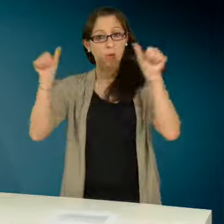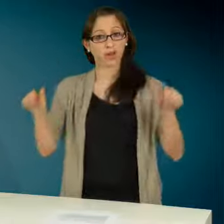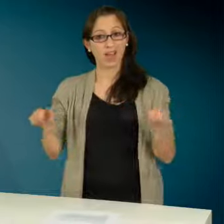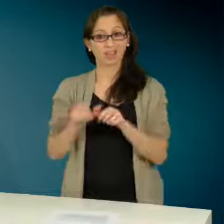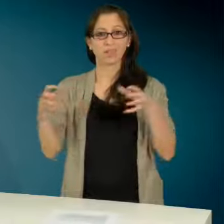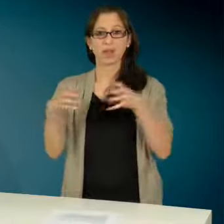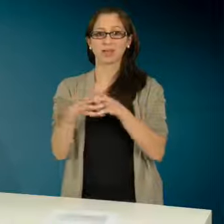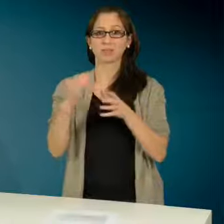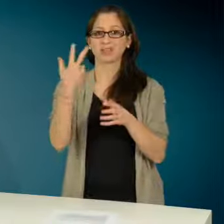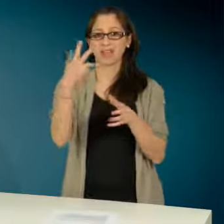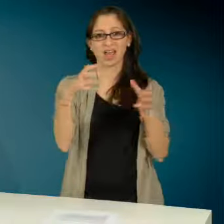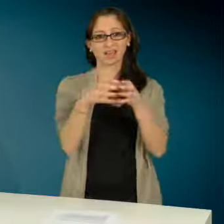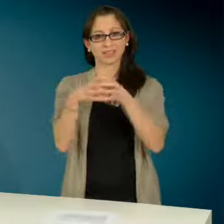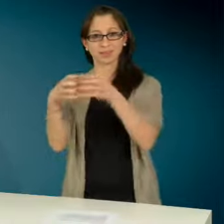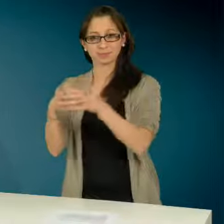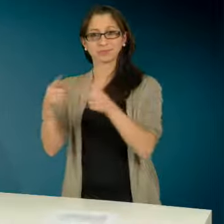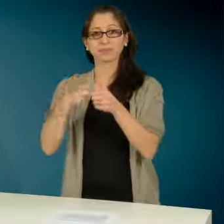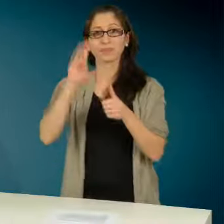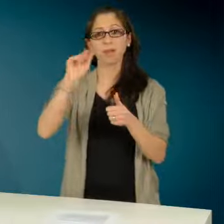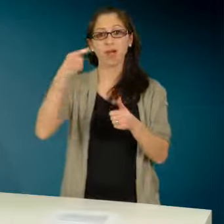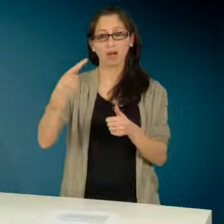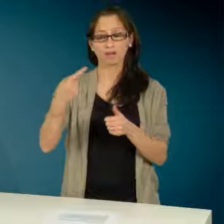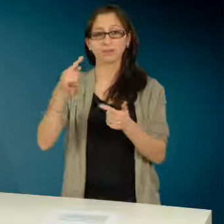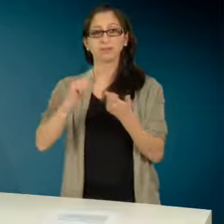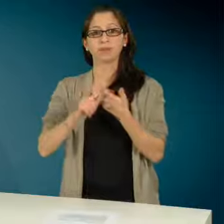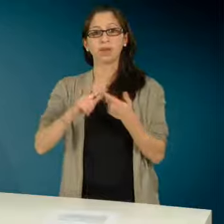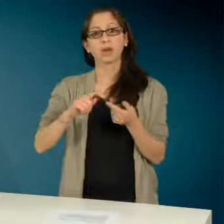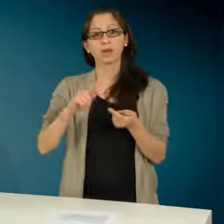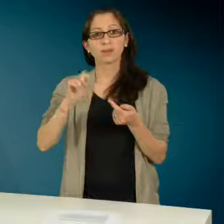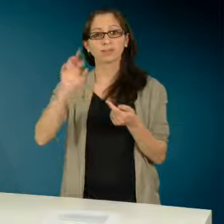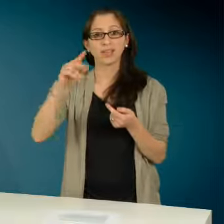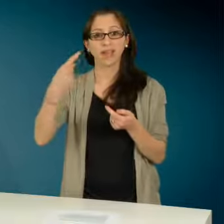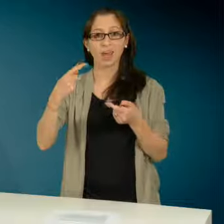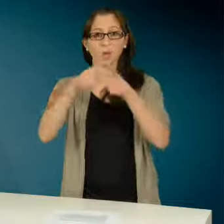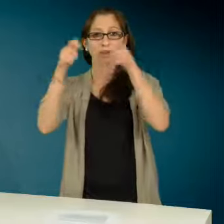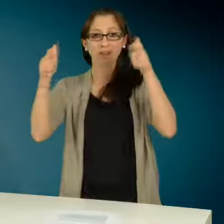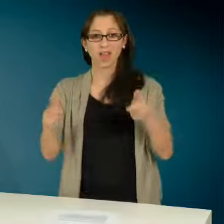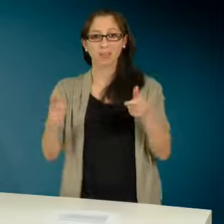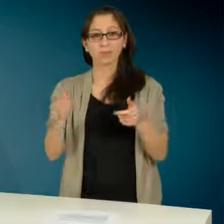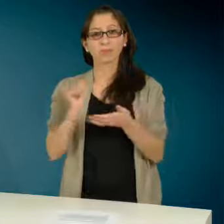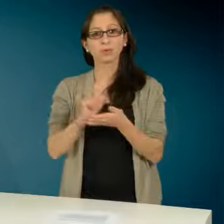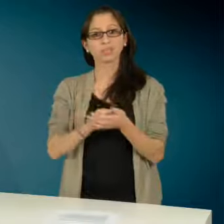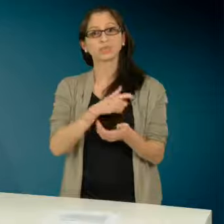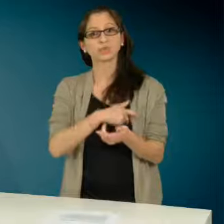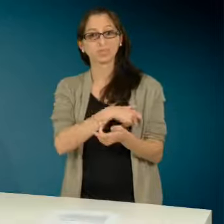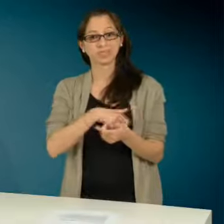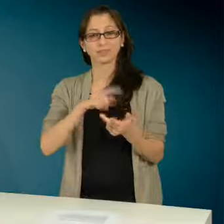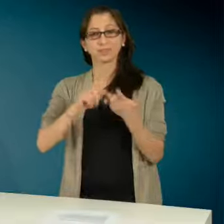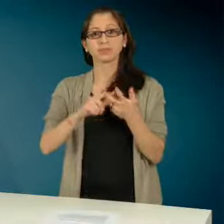Dieses Projekt wurde in Zusammenarbeit mit drei Gruppen realisiert, mit dem BAG, den SRG-Unternehmen PubliSuisse und